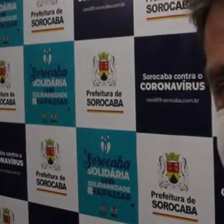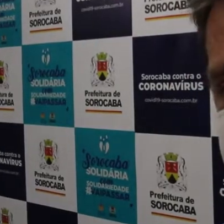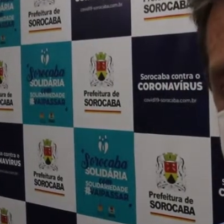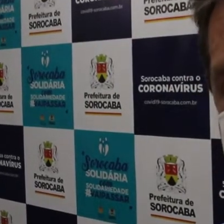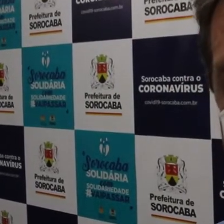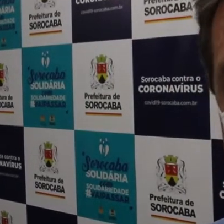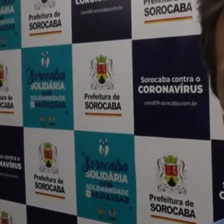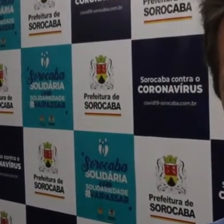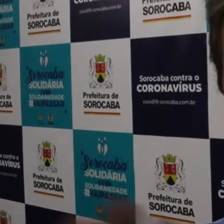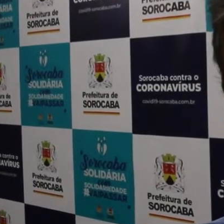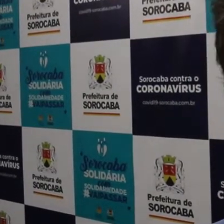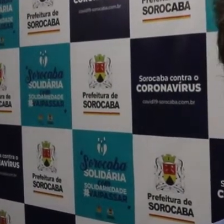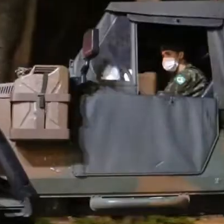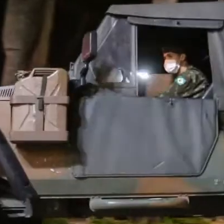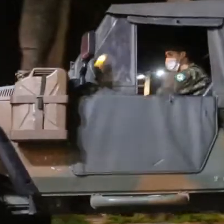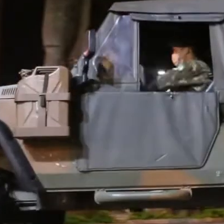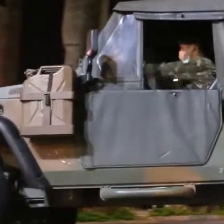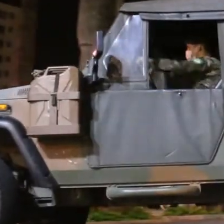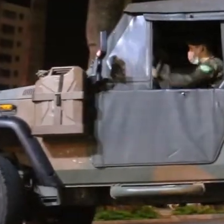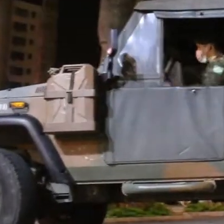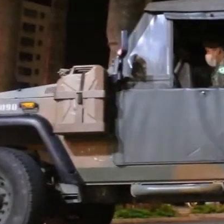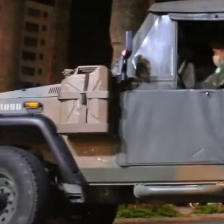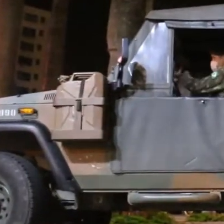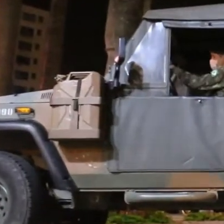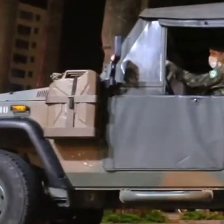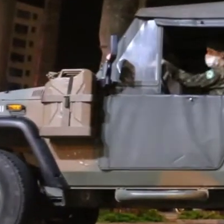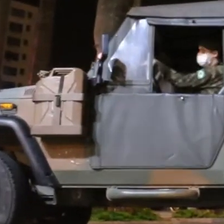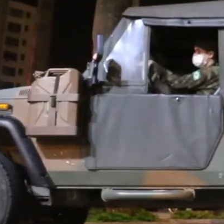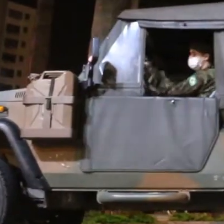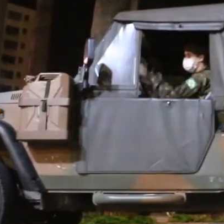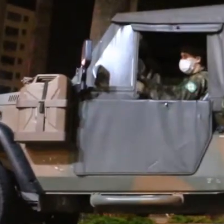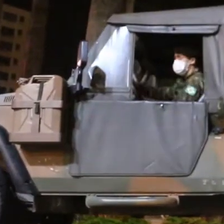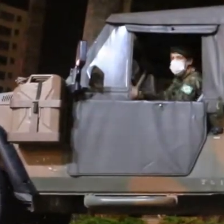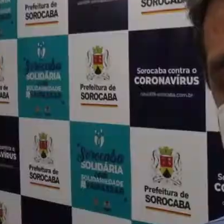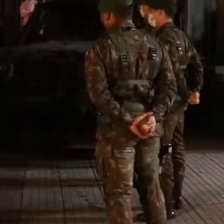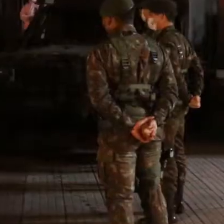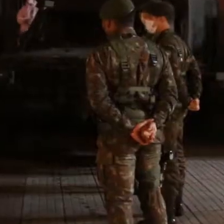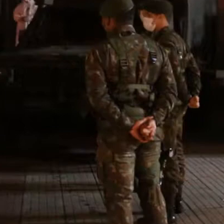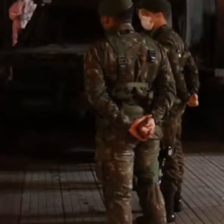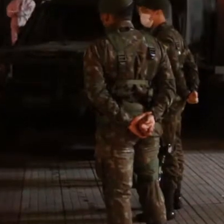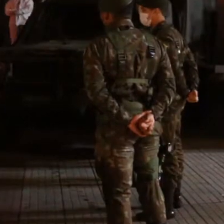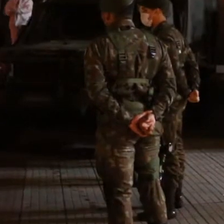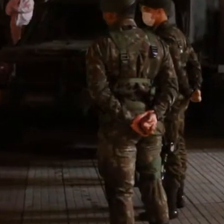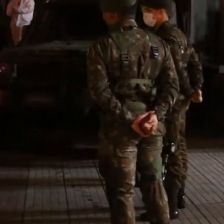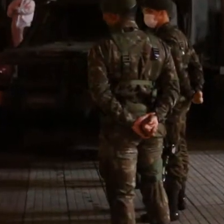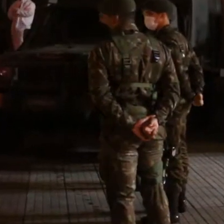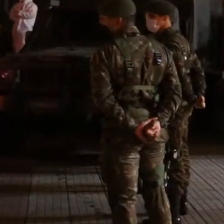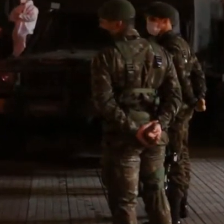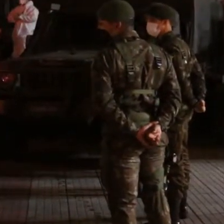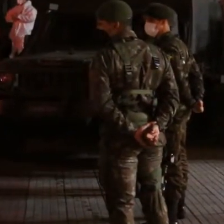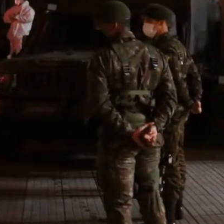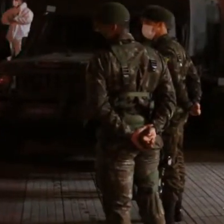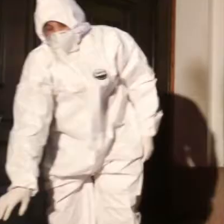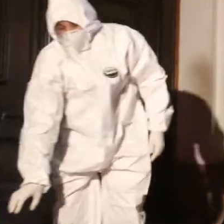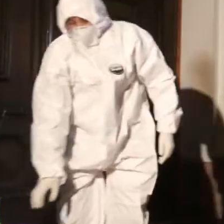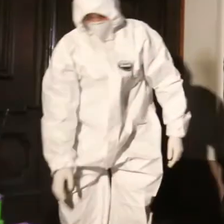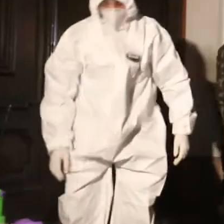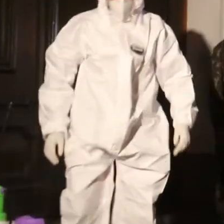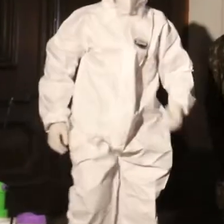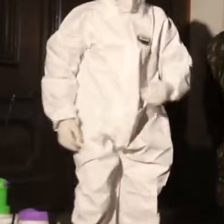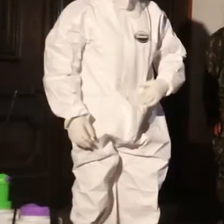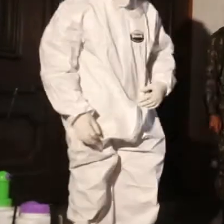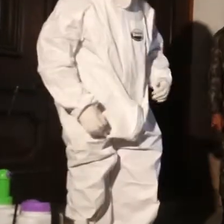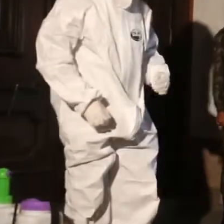aconselhável. Imagine uma guerra, estou como um mártir da guerra, um soldado entristeirado, ele passa por 4 fases. A fase do